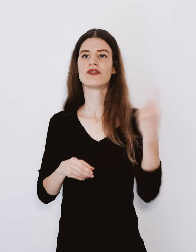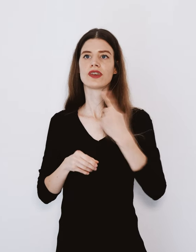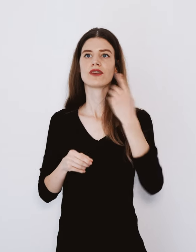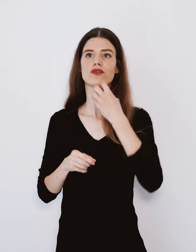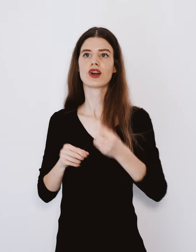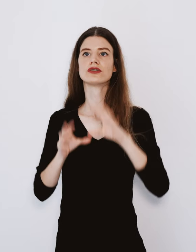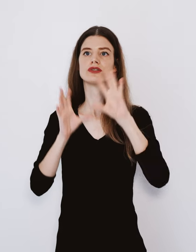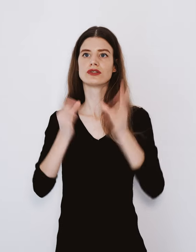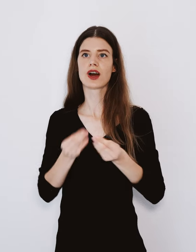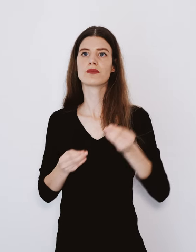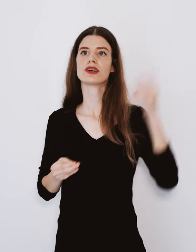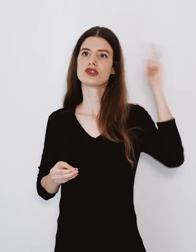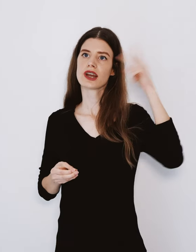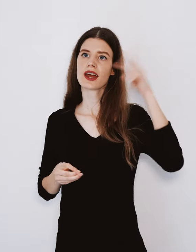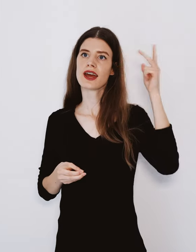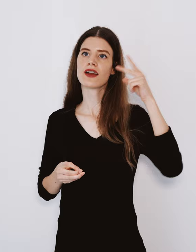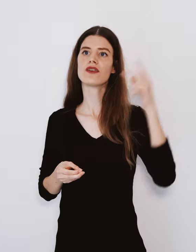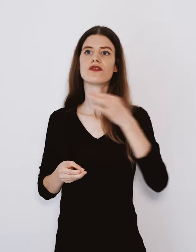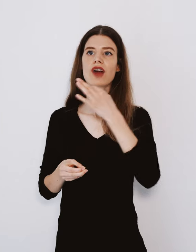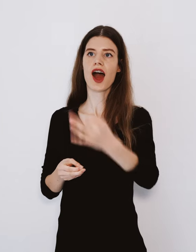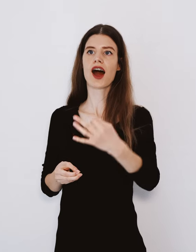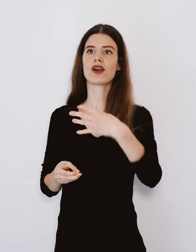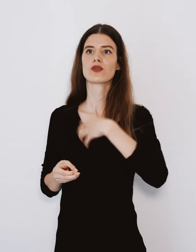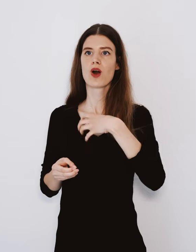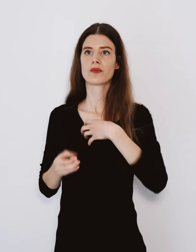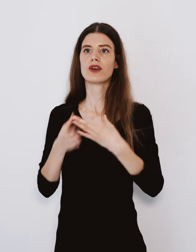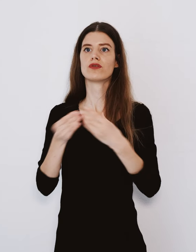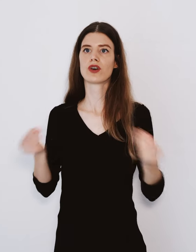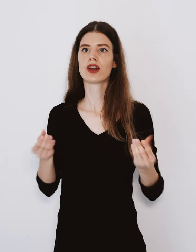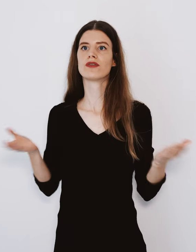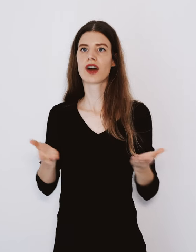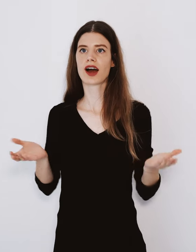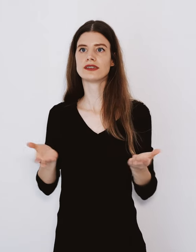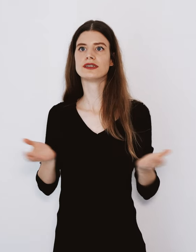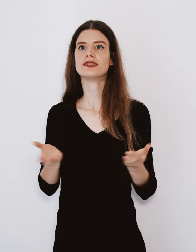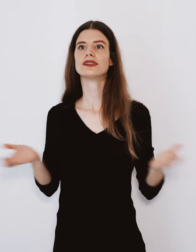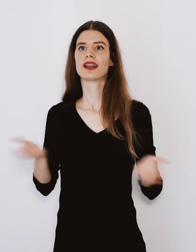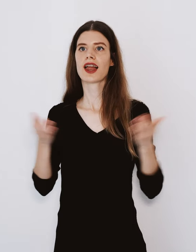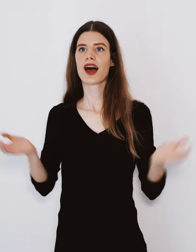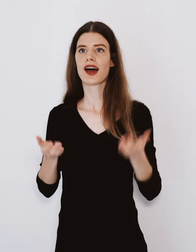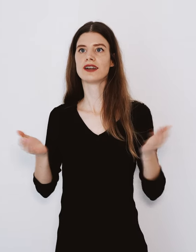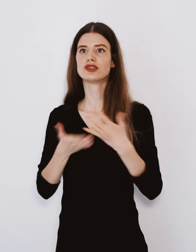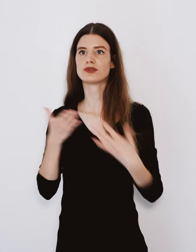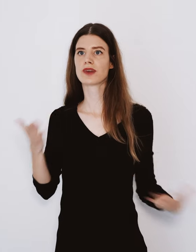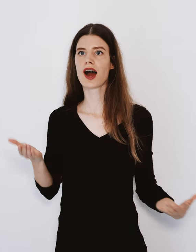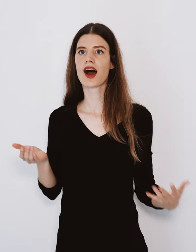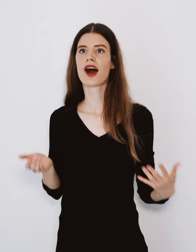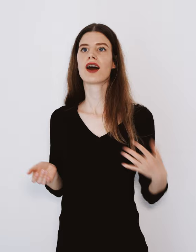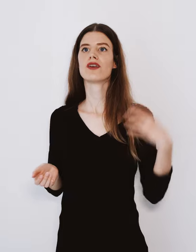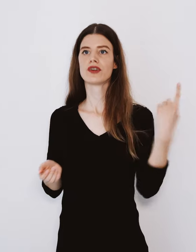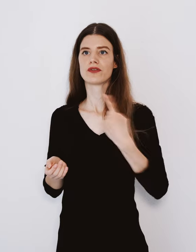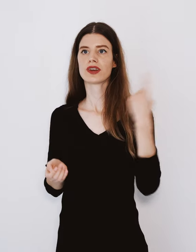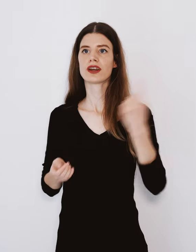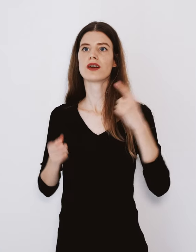Gesellschaft. Wir wollen auch alles verstehen und haben mehr eine Frage. Ist die Lösung fürs Problem meistens die